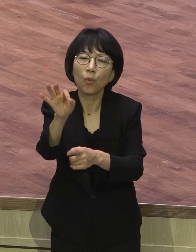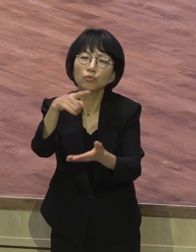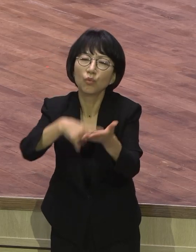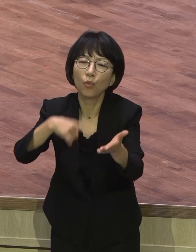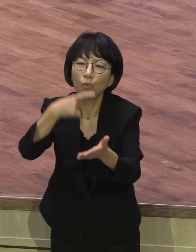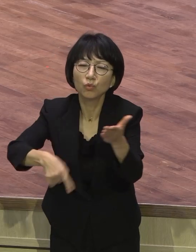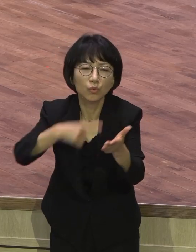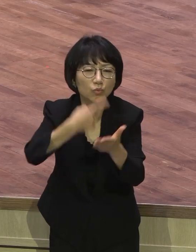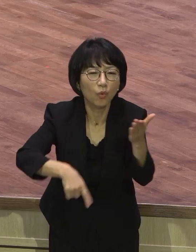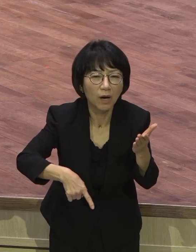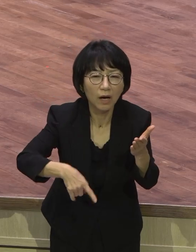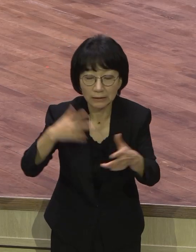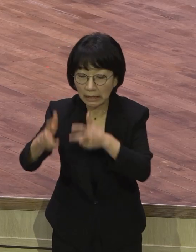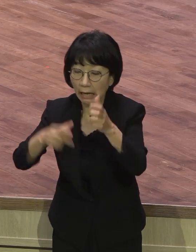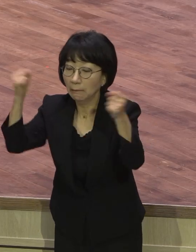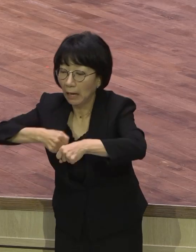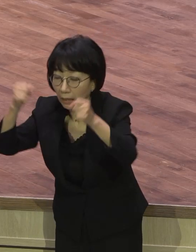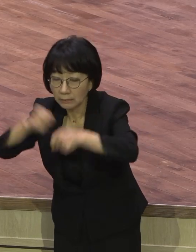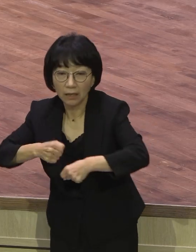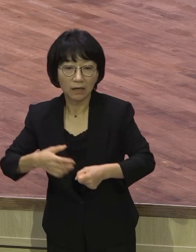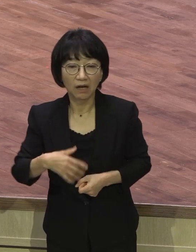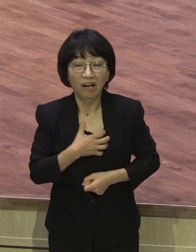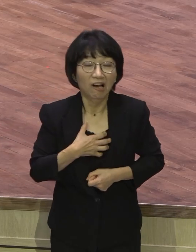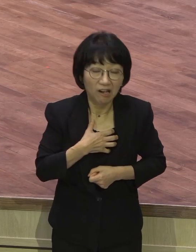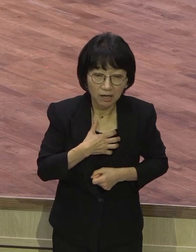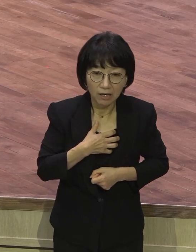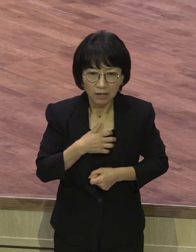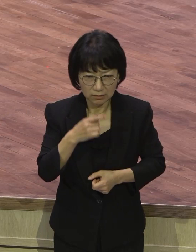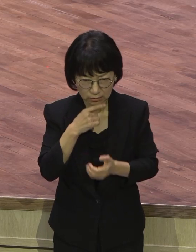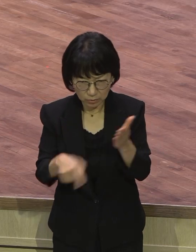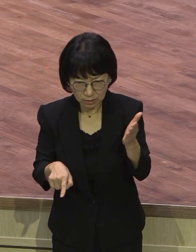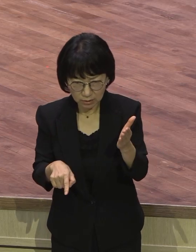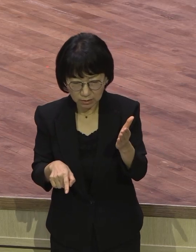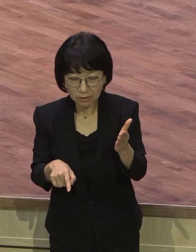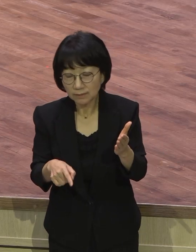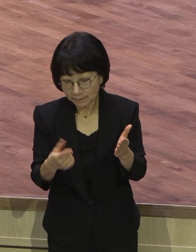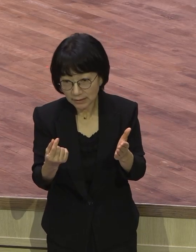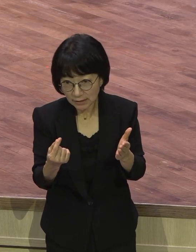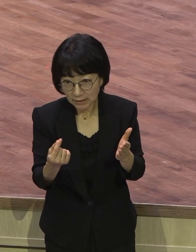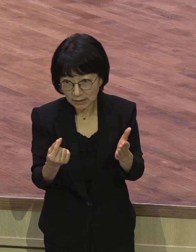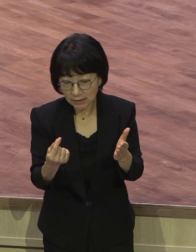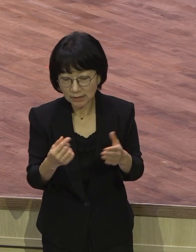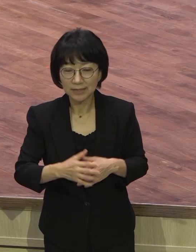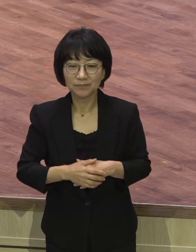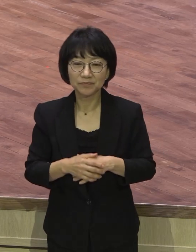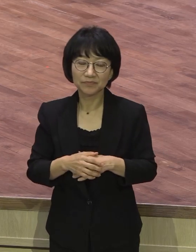사업적으로 여러 가지 여러 환경적으로 엄청 제한을 많이 받고 있지요